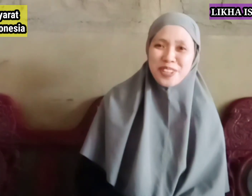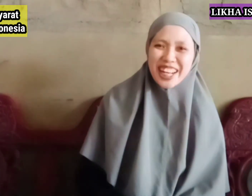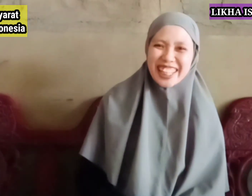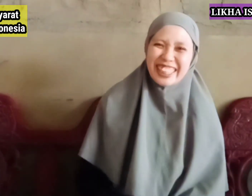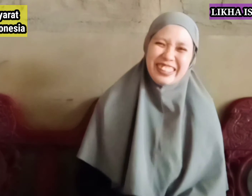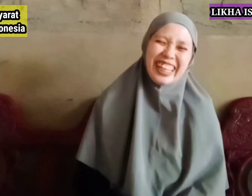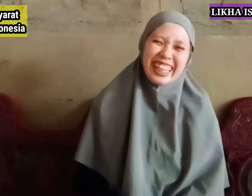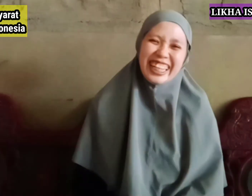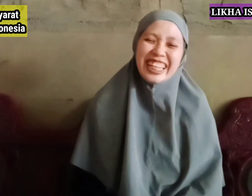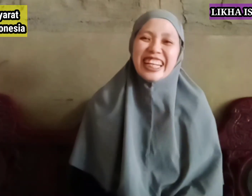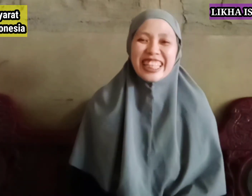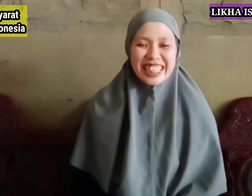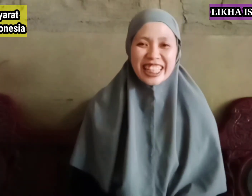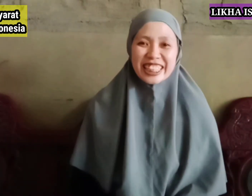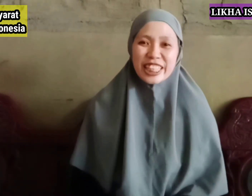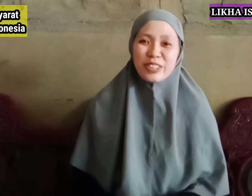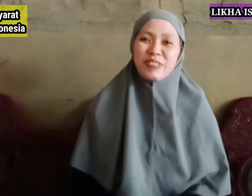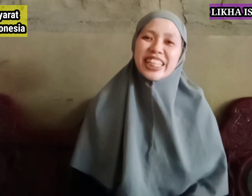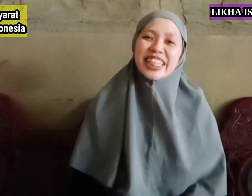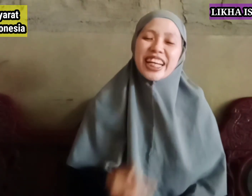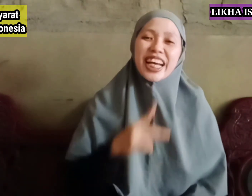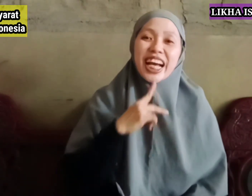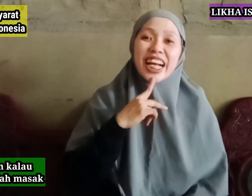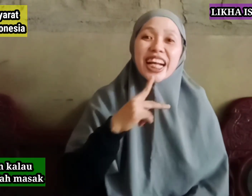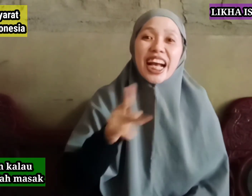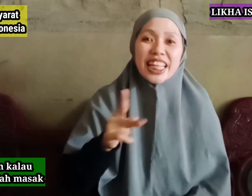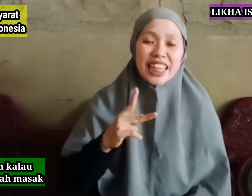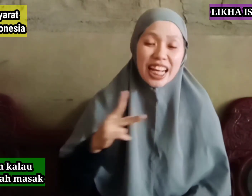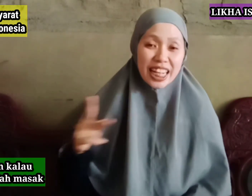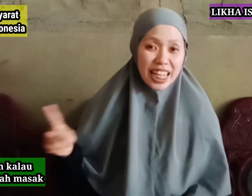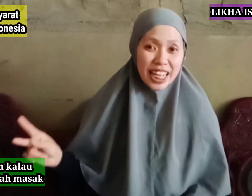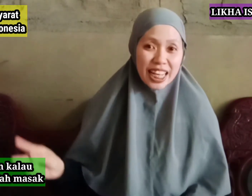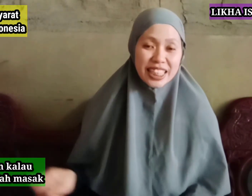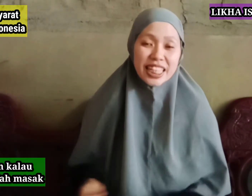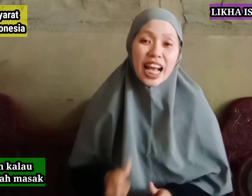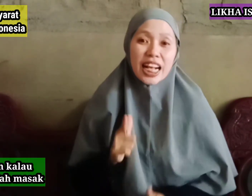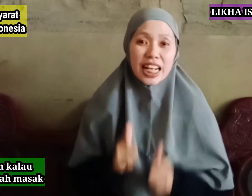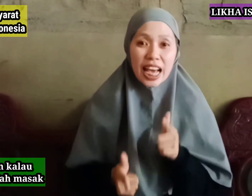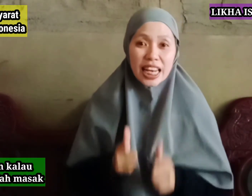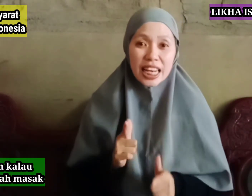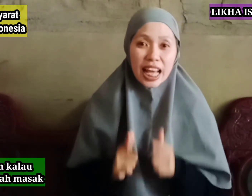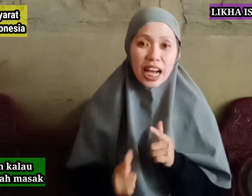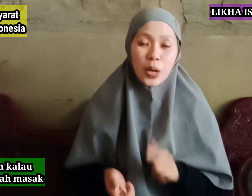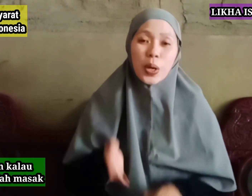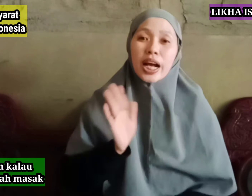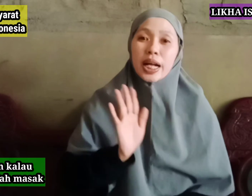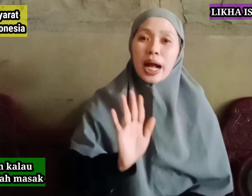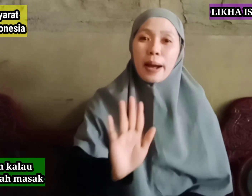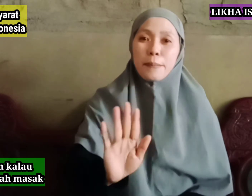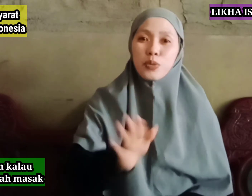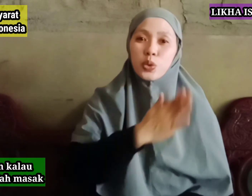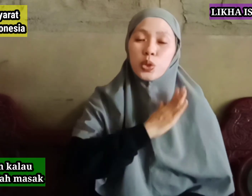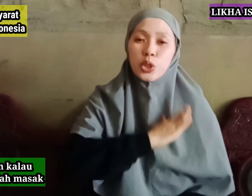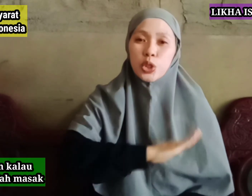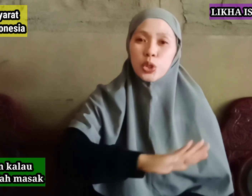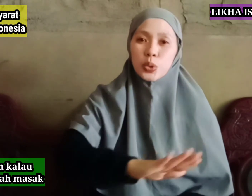luar. Isyaratnya itu begini ya. Katakan kalau kamu